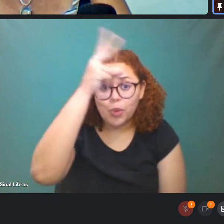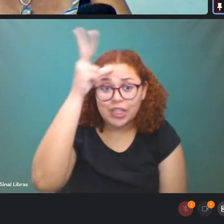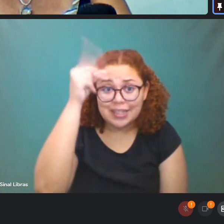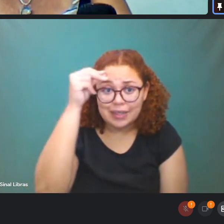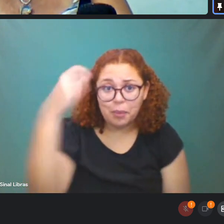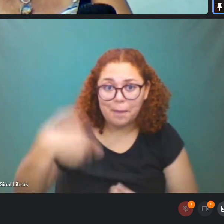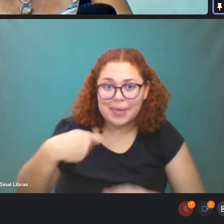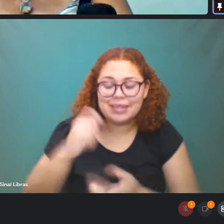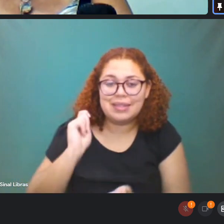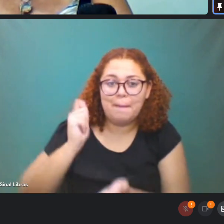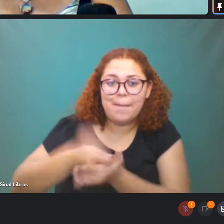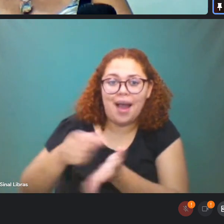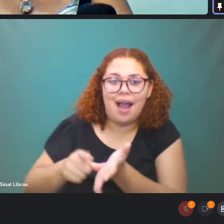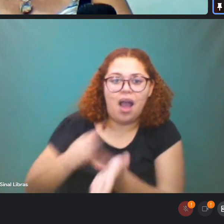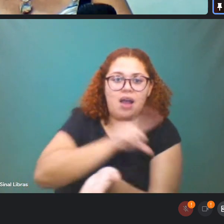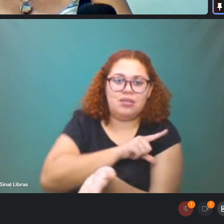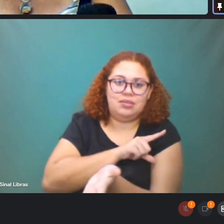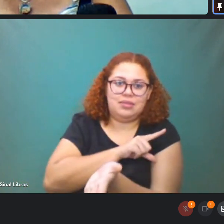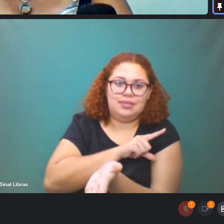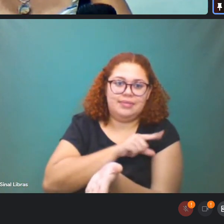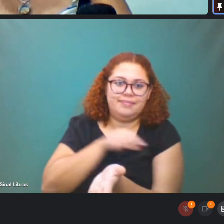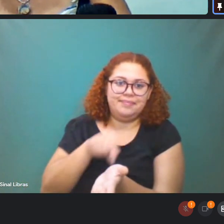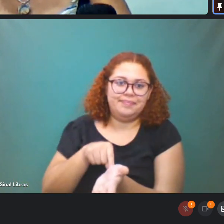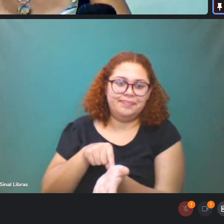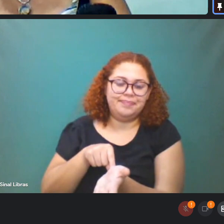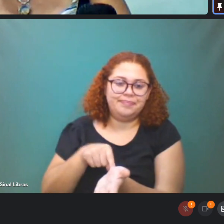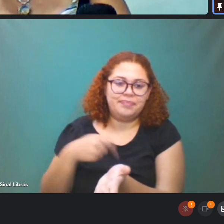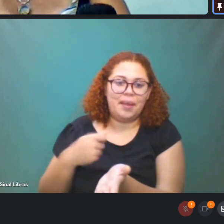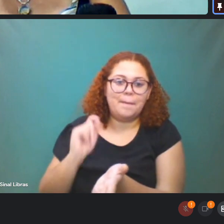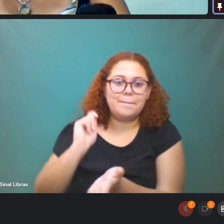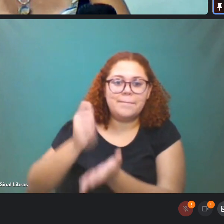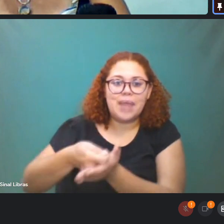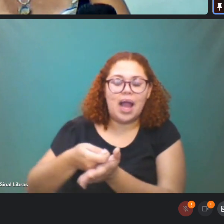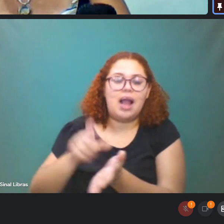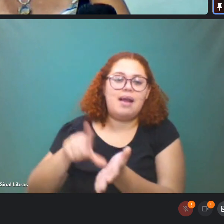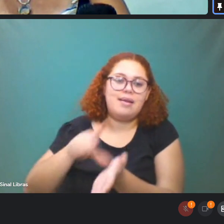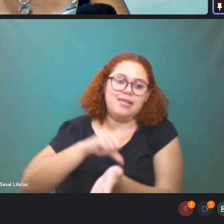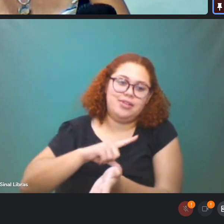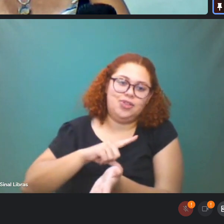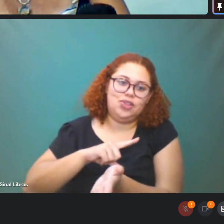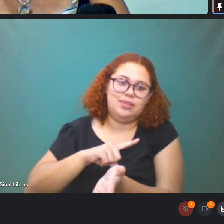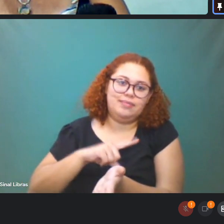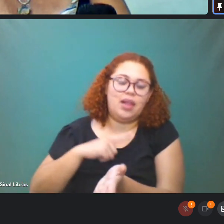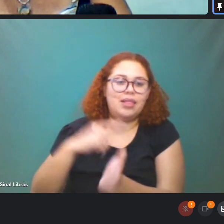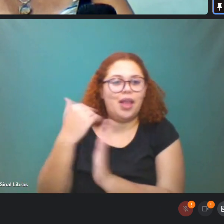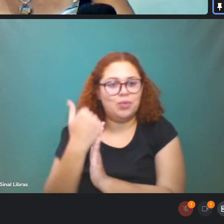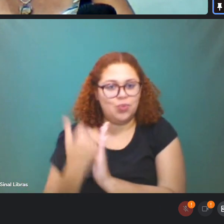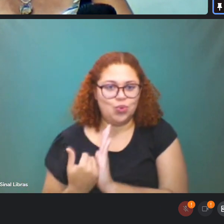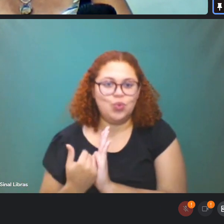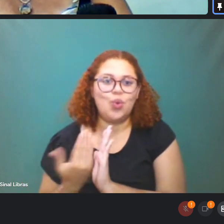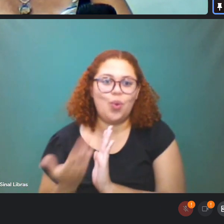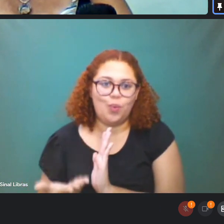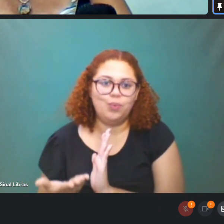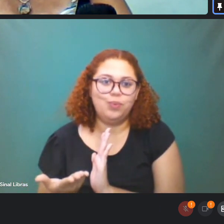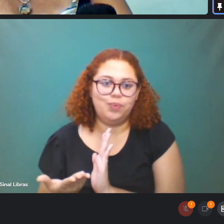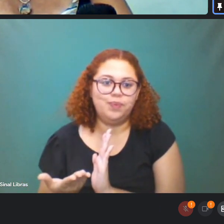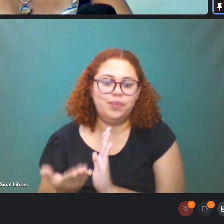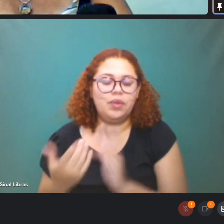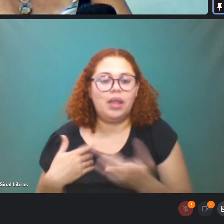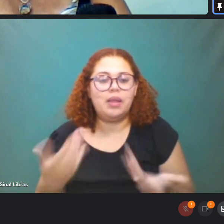desconta. Mas o município, não. Você tem que pagar antes de receber. E fica, vem aquela questão. A maioria das pessoas